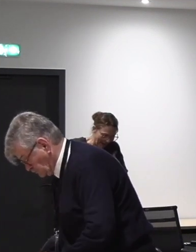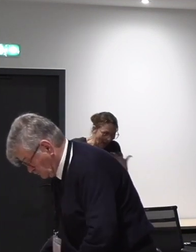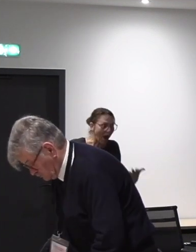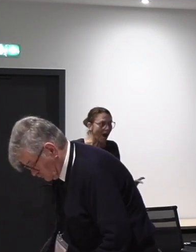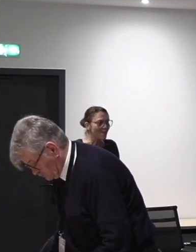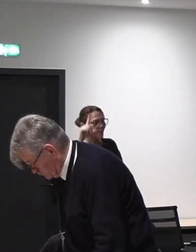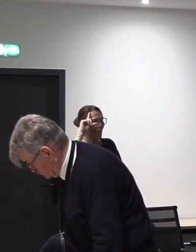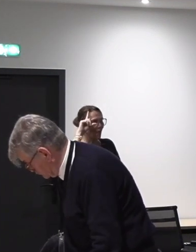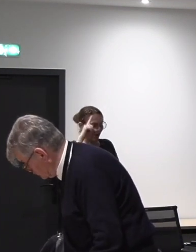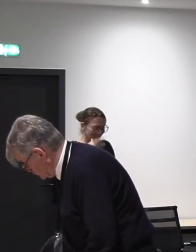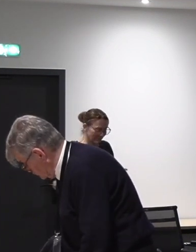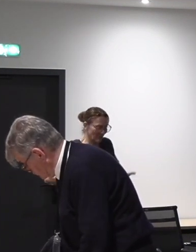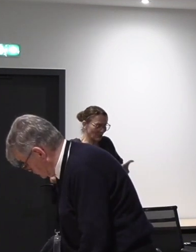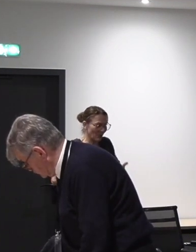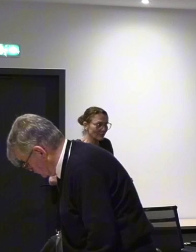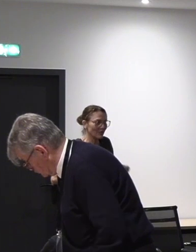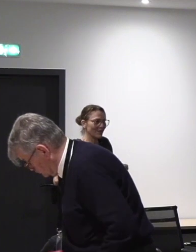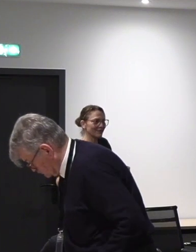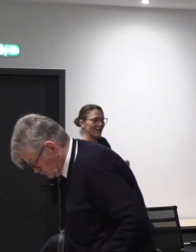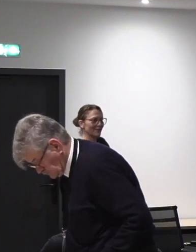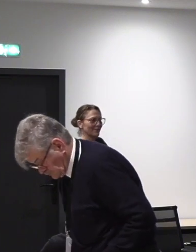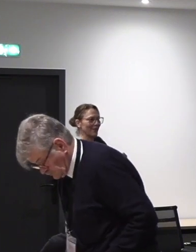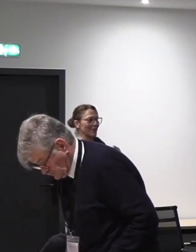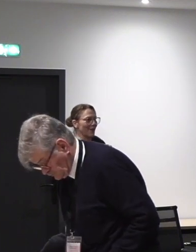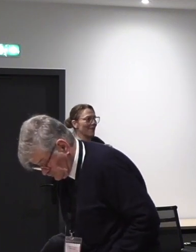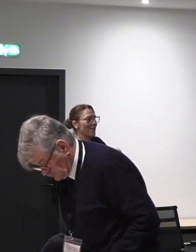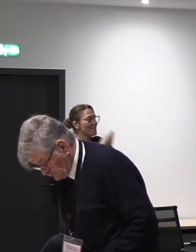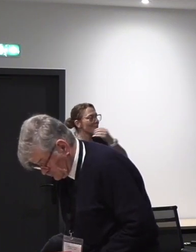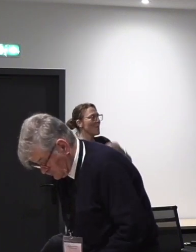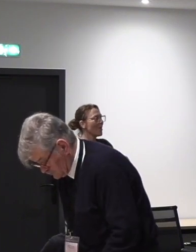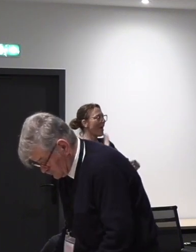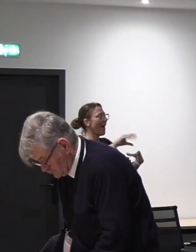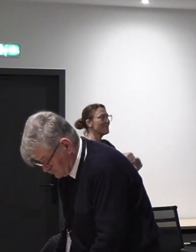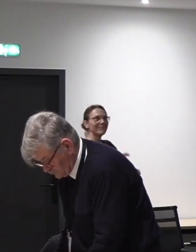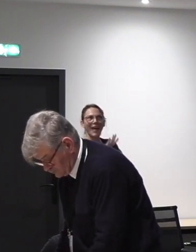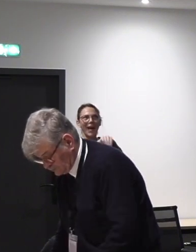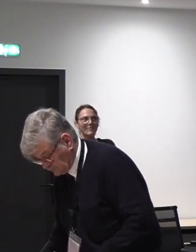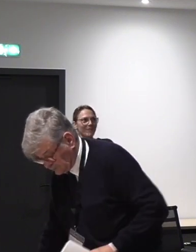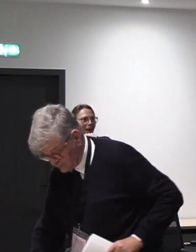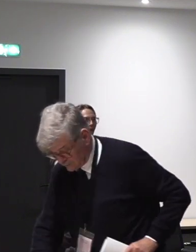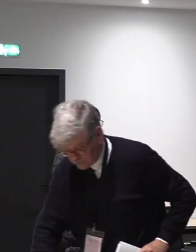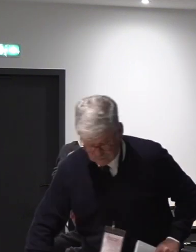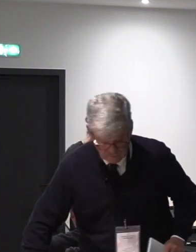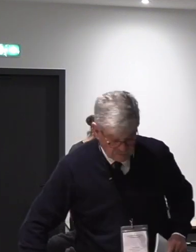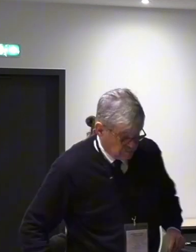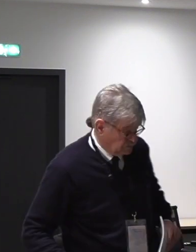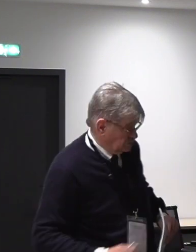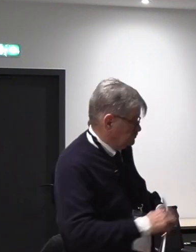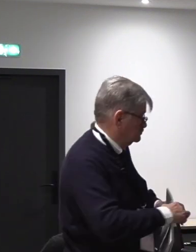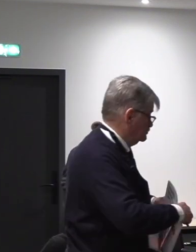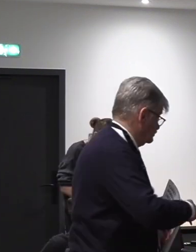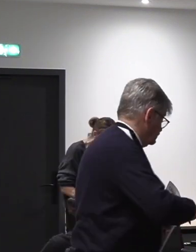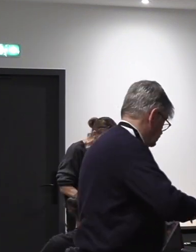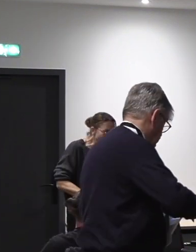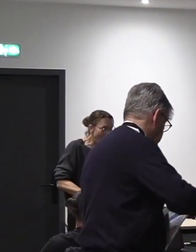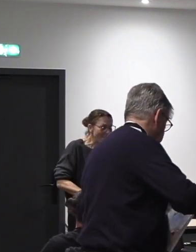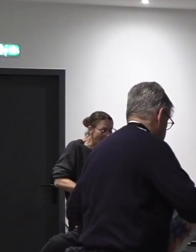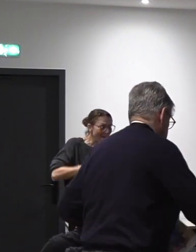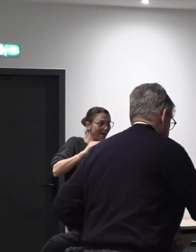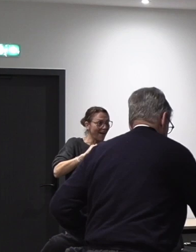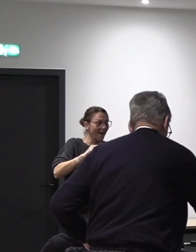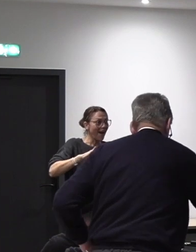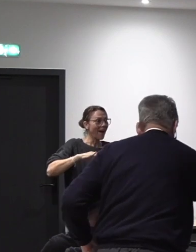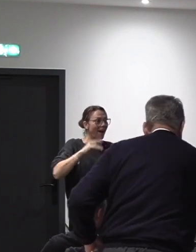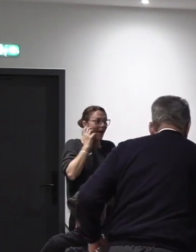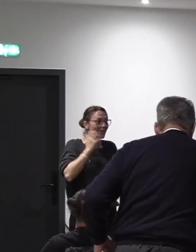vous faites que changer d'état, votre état d'être au monde fait que changer. Vous étiez nourrisson, petit enfant, jeune adulte,